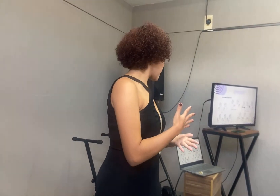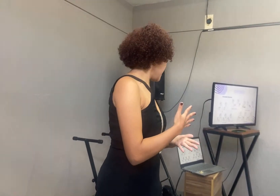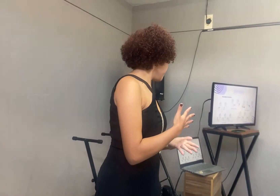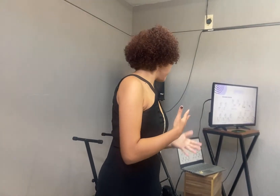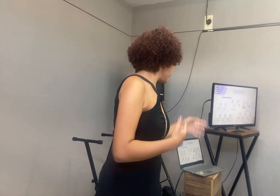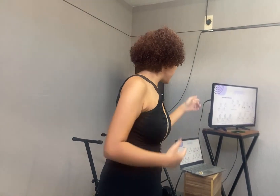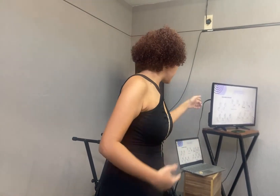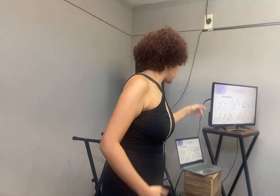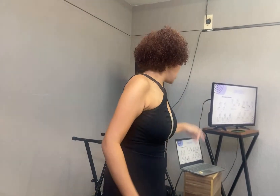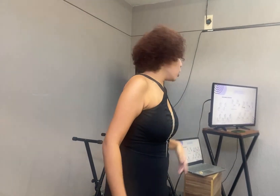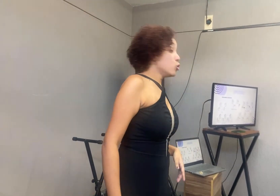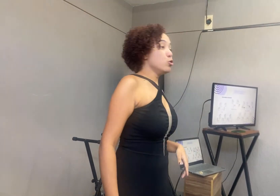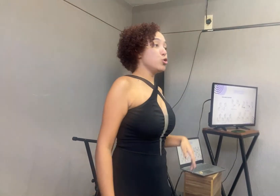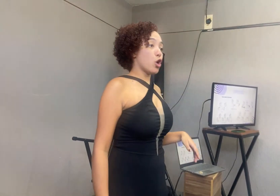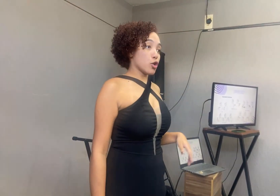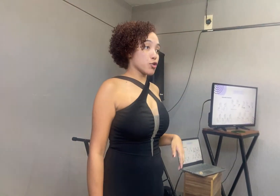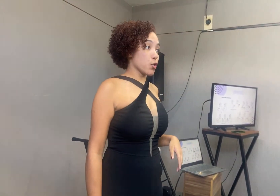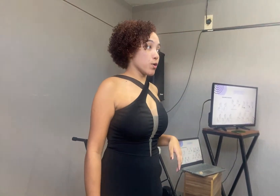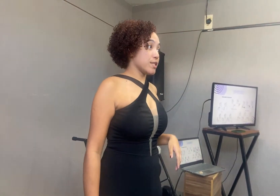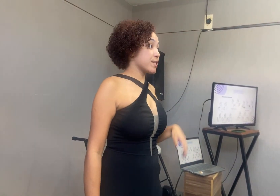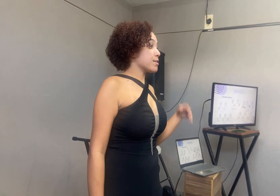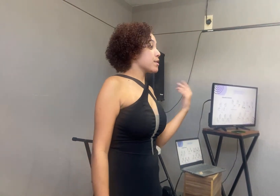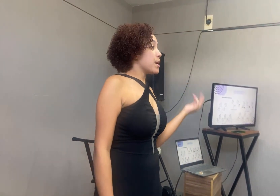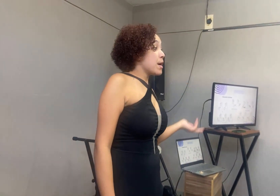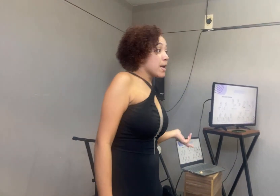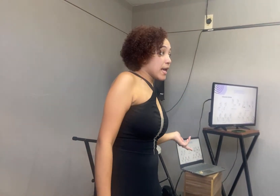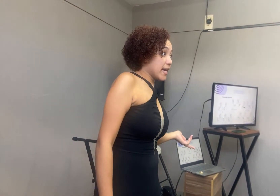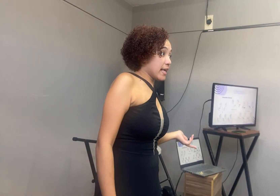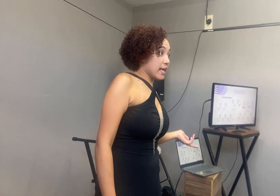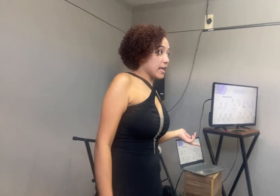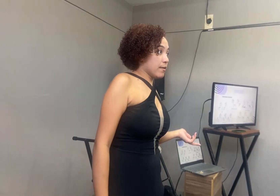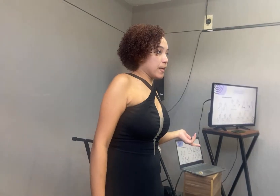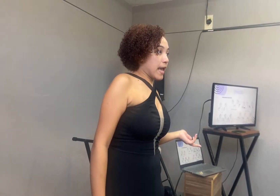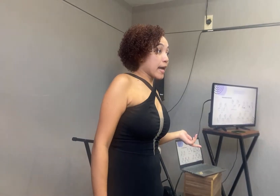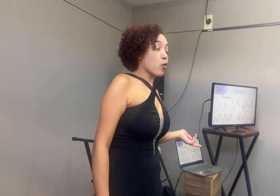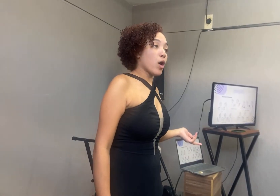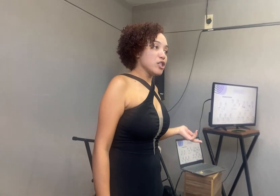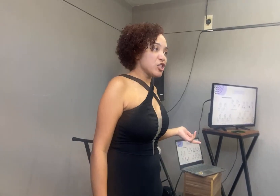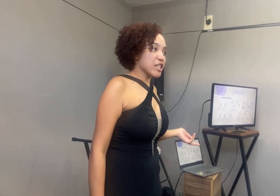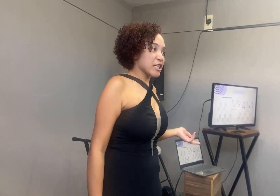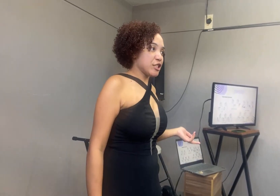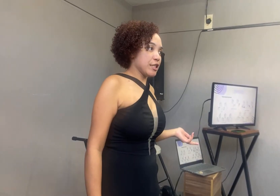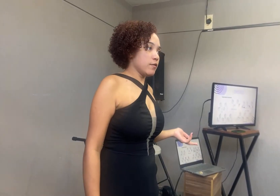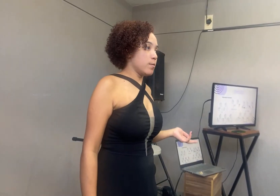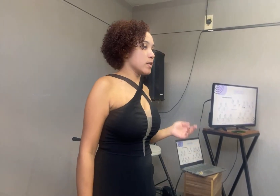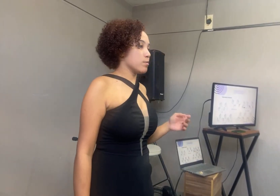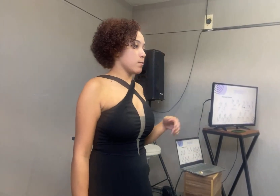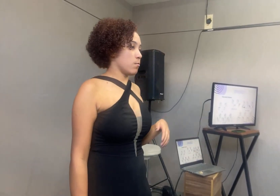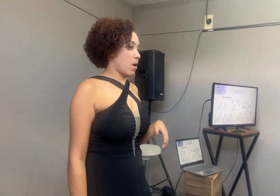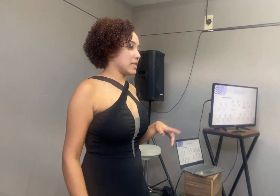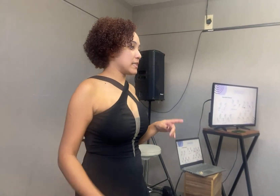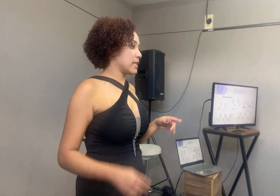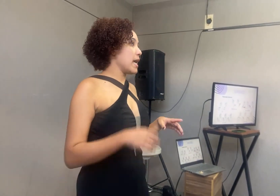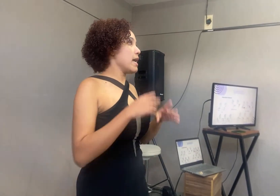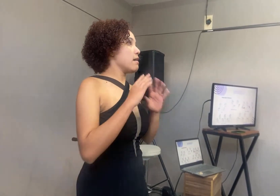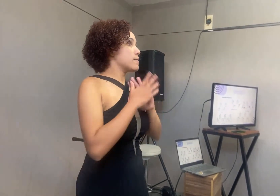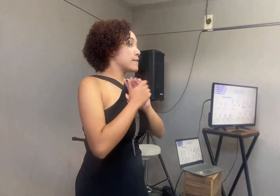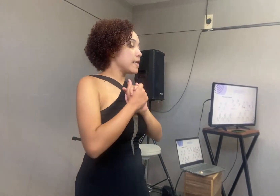Ok? O nós dois, ele é quantitativo, por exemplo, até